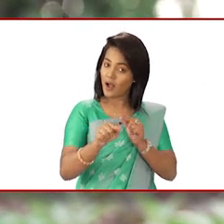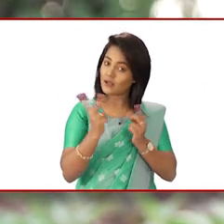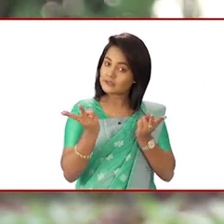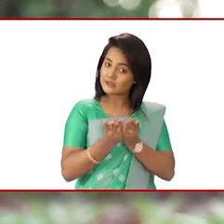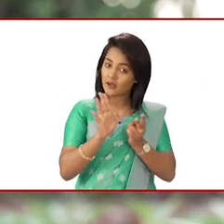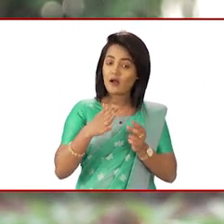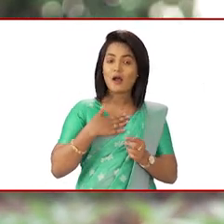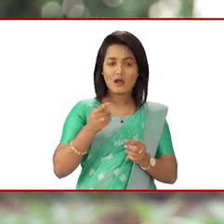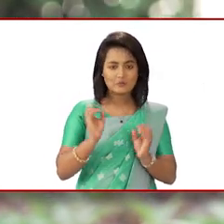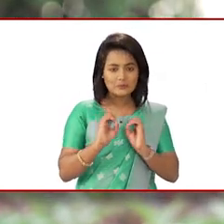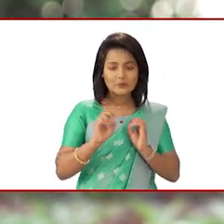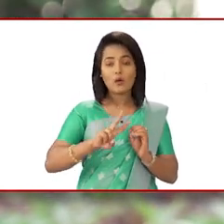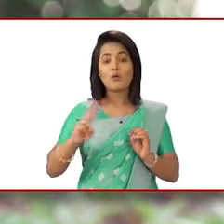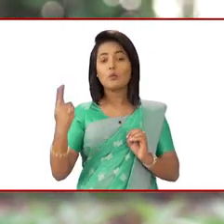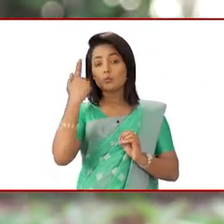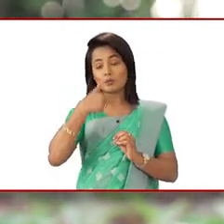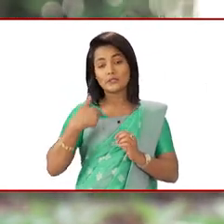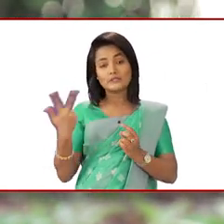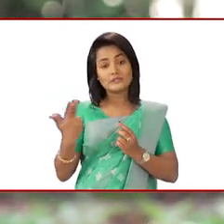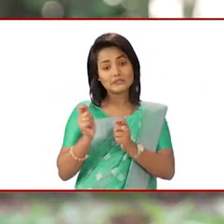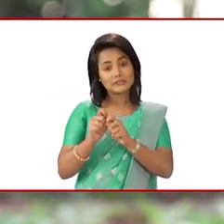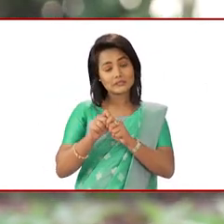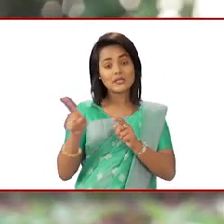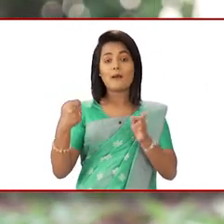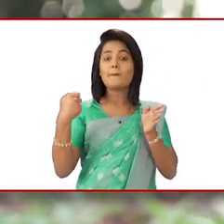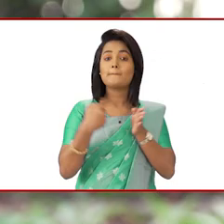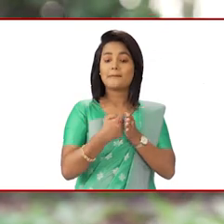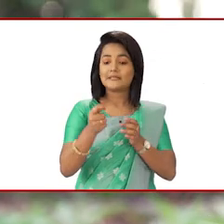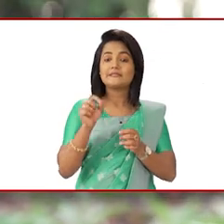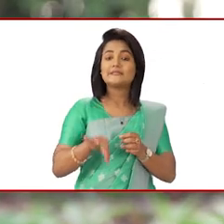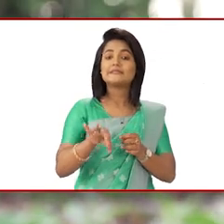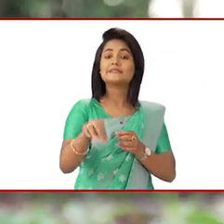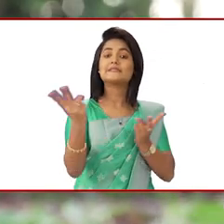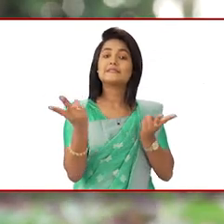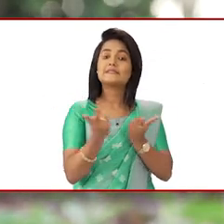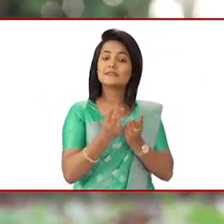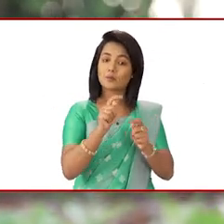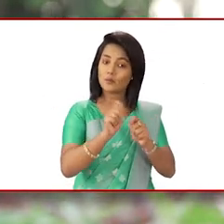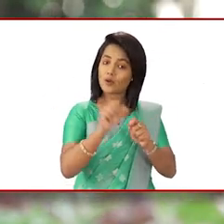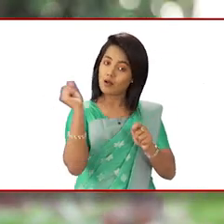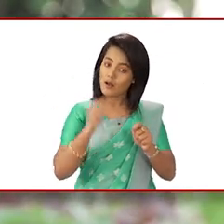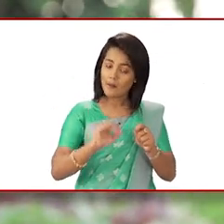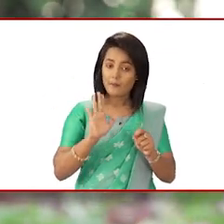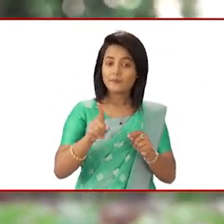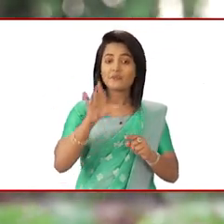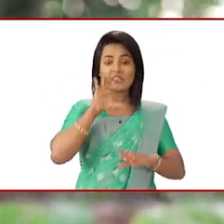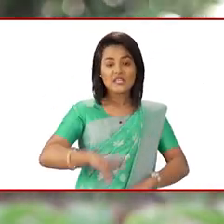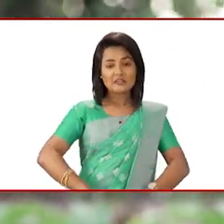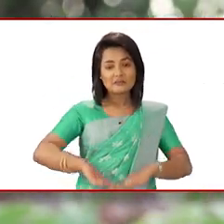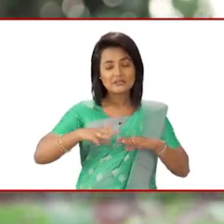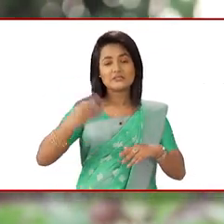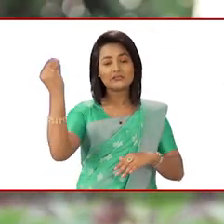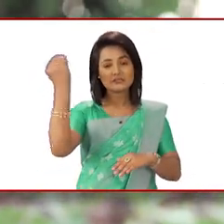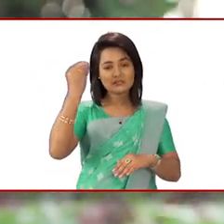যেন আরও দুজন তৈরি হয়, তারা যেন বীজ ব্যাংক তৈরি করে রাখতে পারে, বীজ যেন না হারায়। আমরা বন্যা প্লাবন